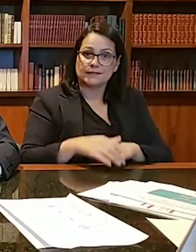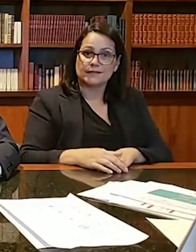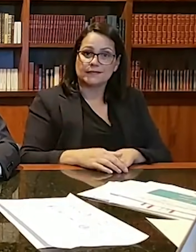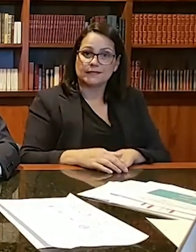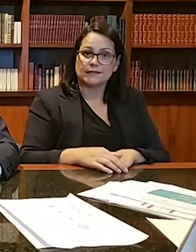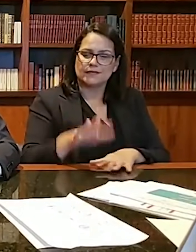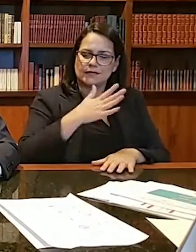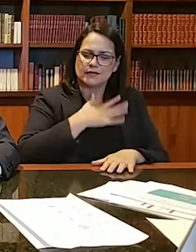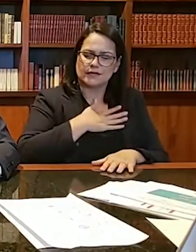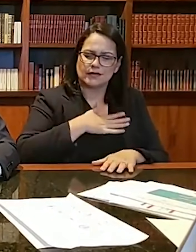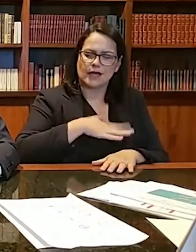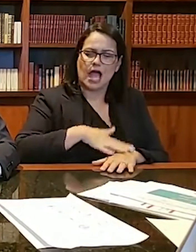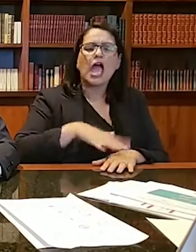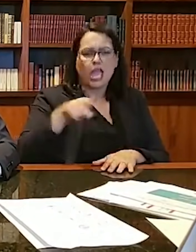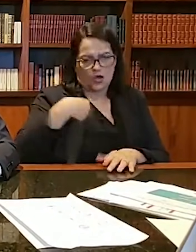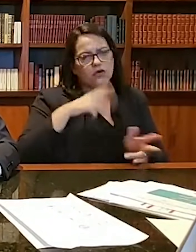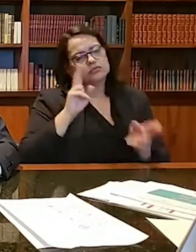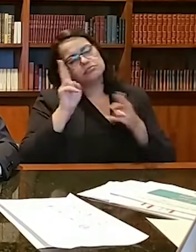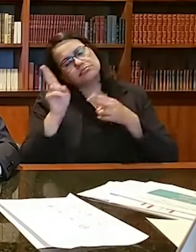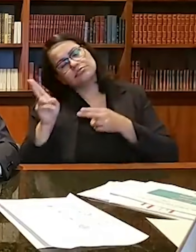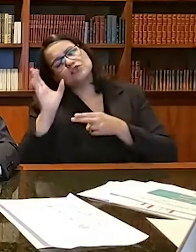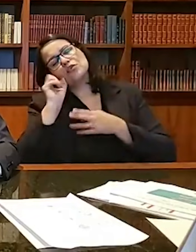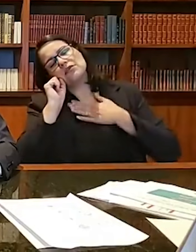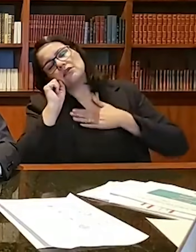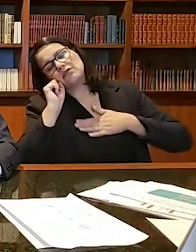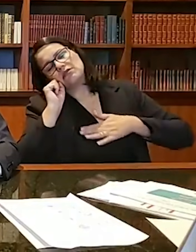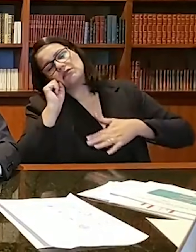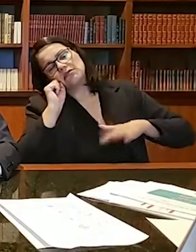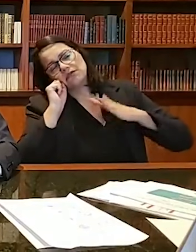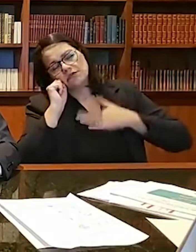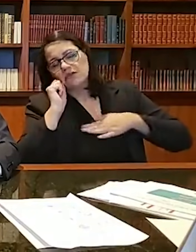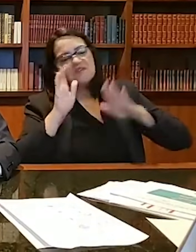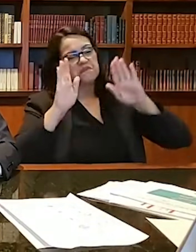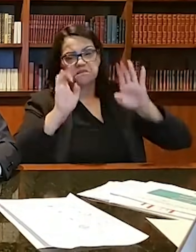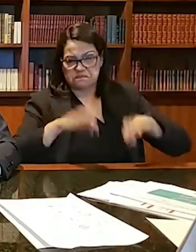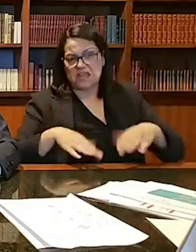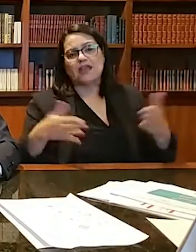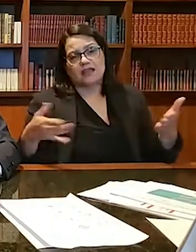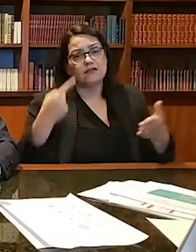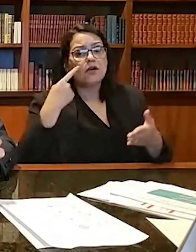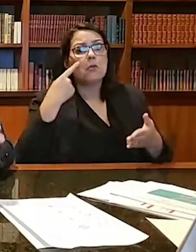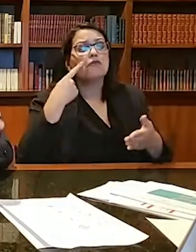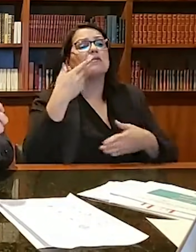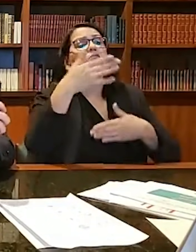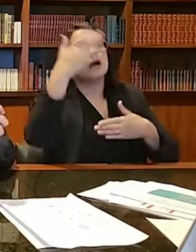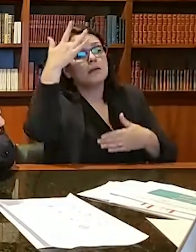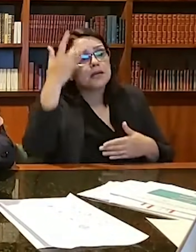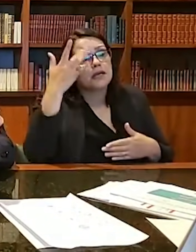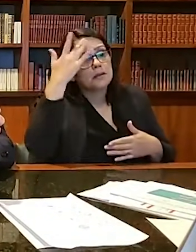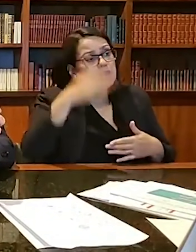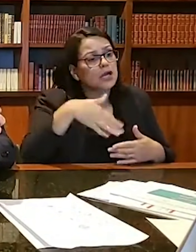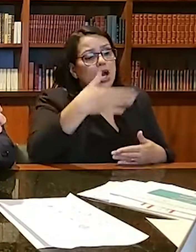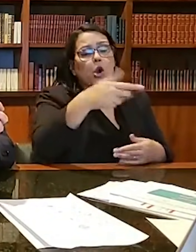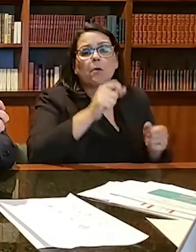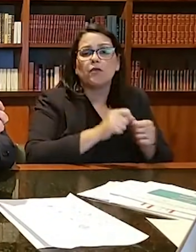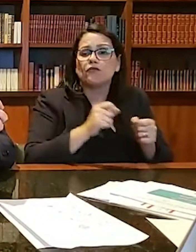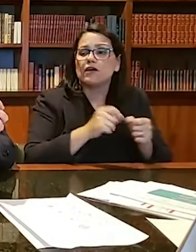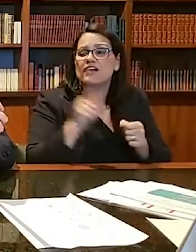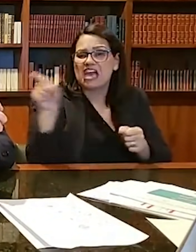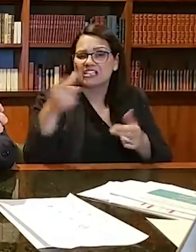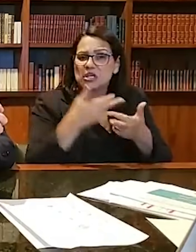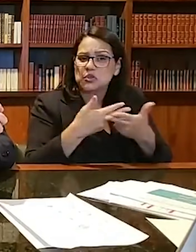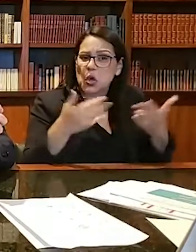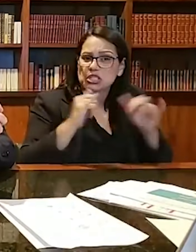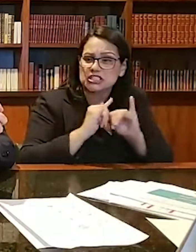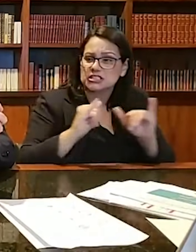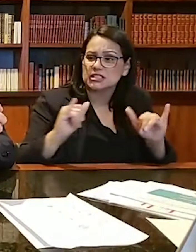Fique tranquilo que eu vou dormir tranquilíssimo essa noite. E vamos ver o desenrolar dessa notícia aqui